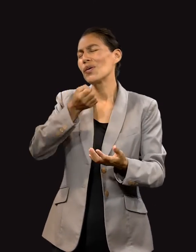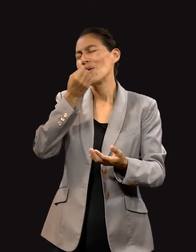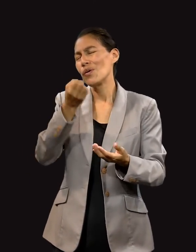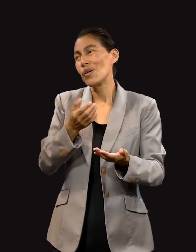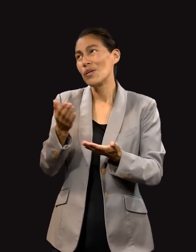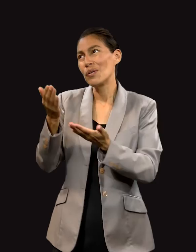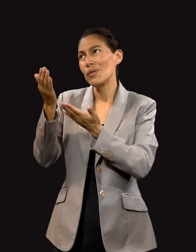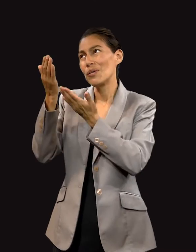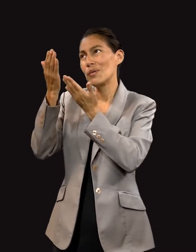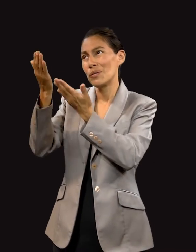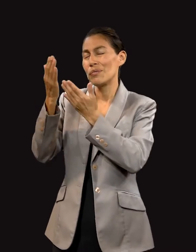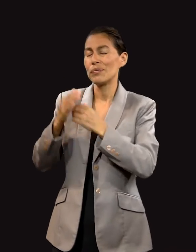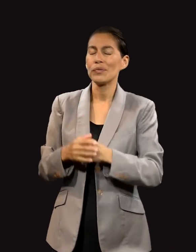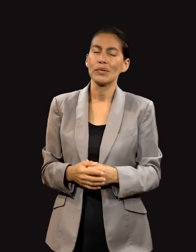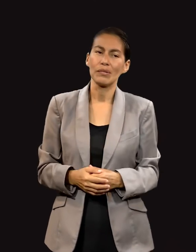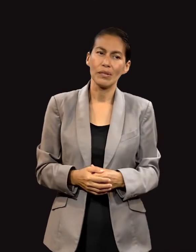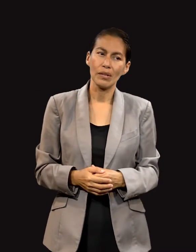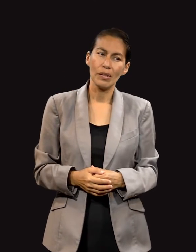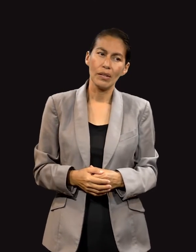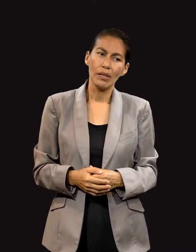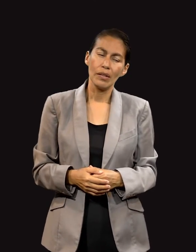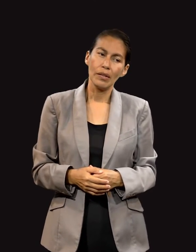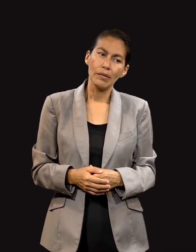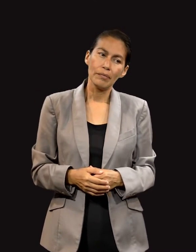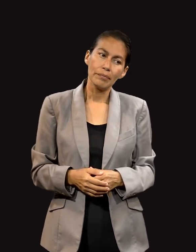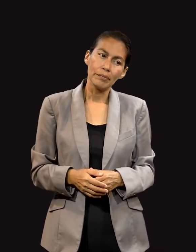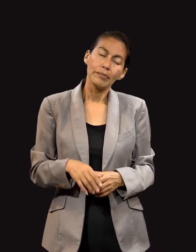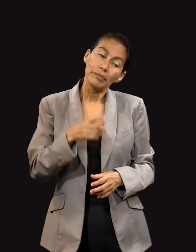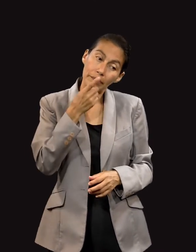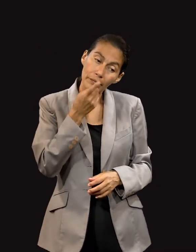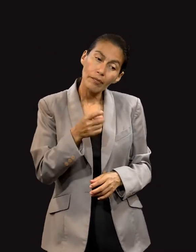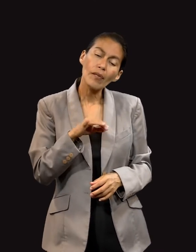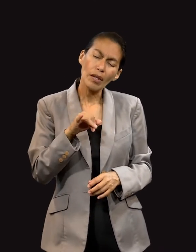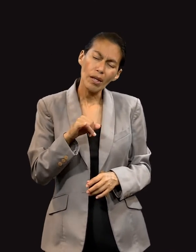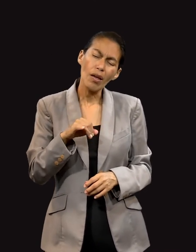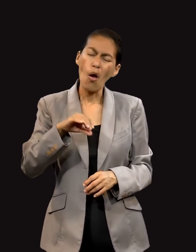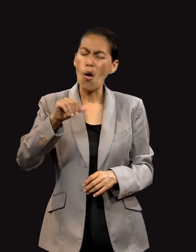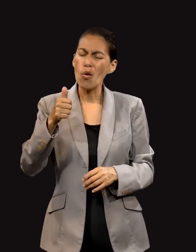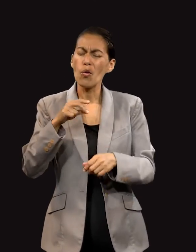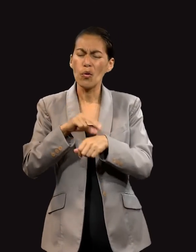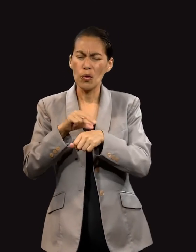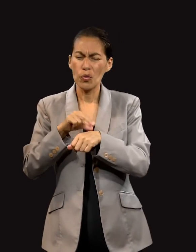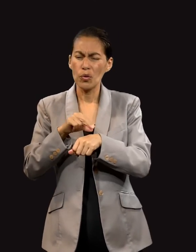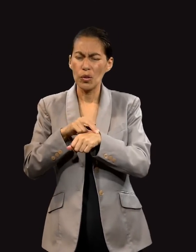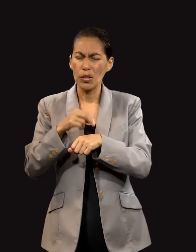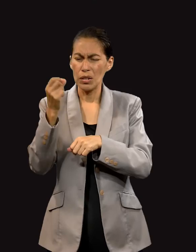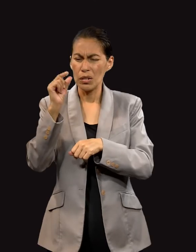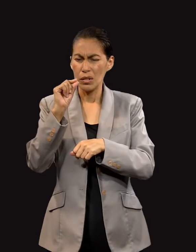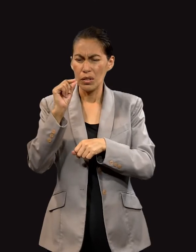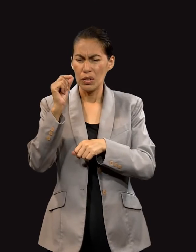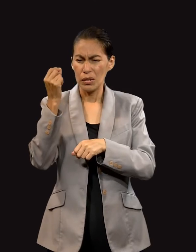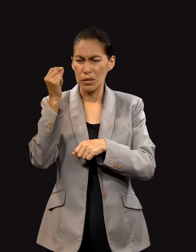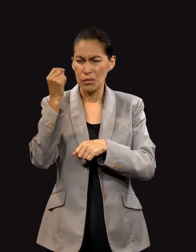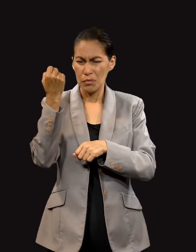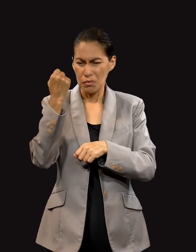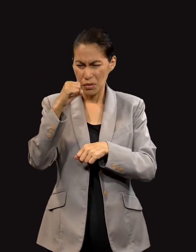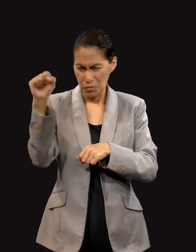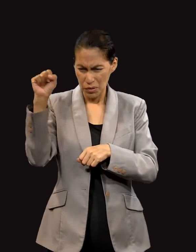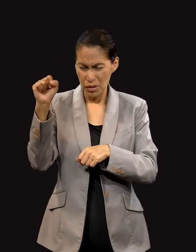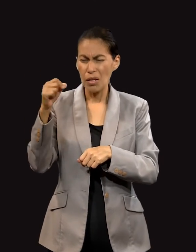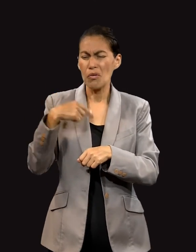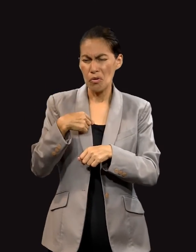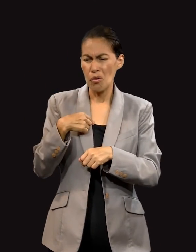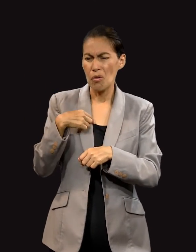orado por ti. Entonces dijo, sí, voy a checar otro oncólogo a ver qué me dice. Le digo, sí, está bien.